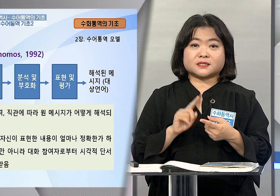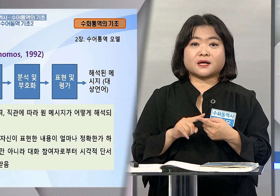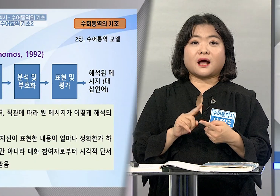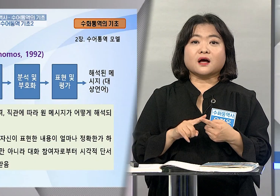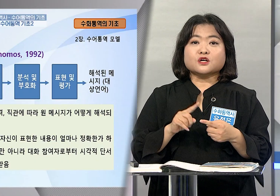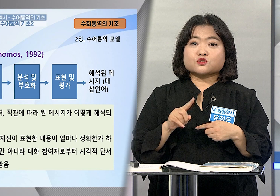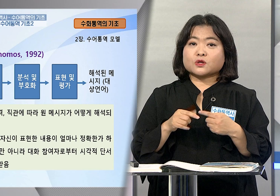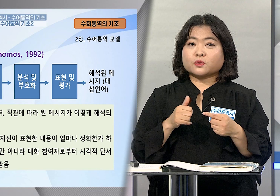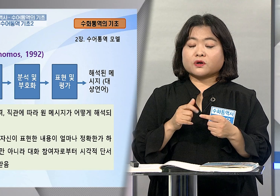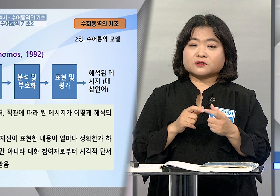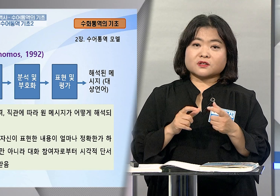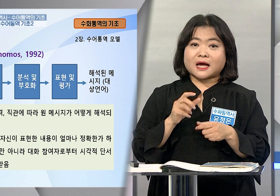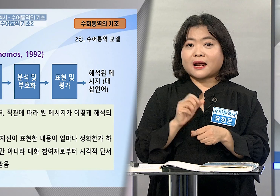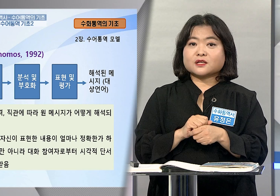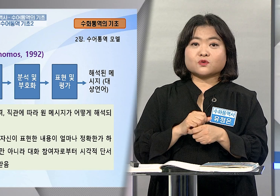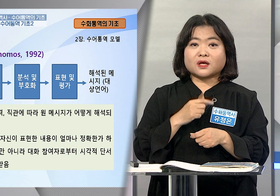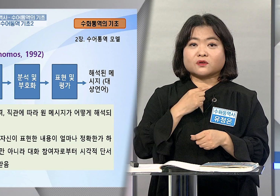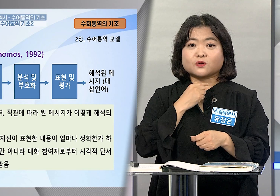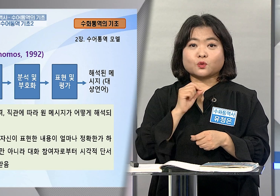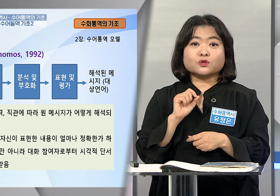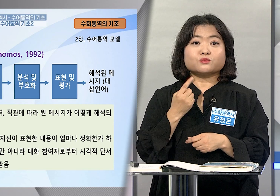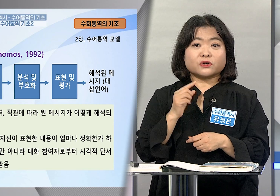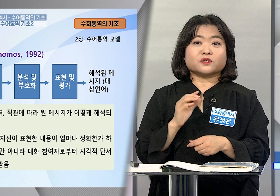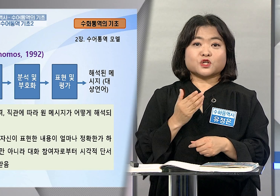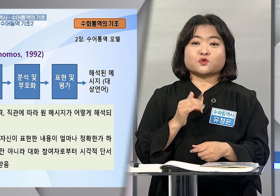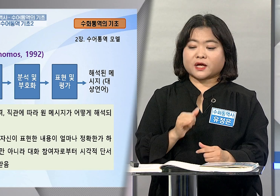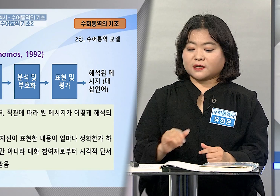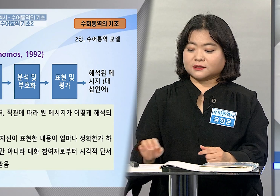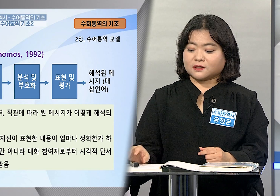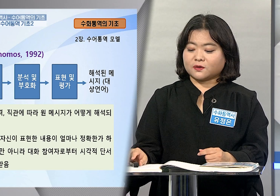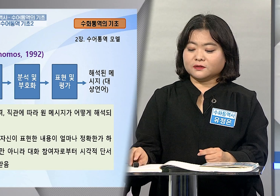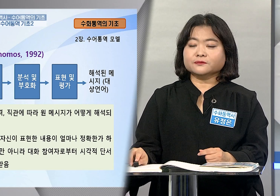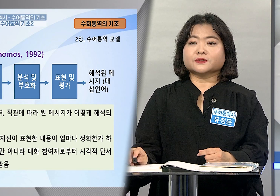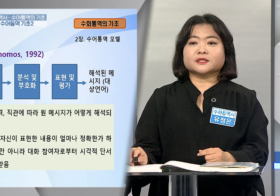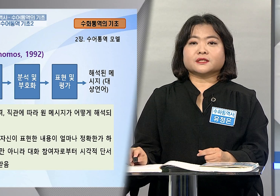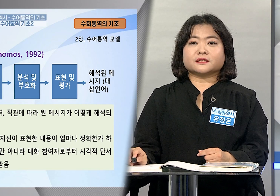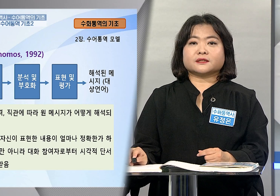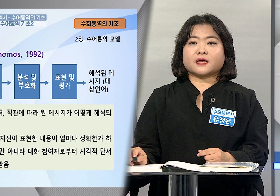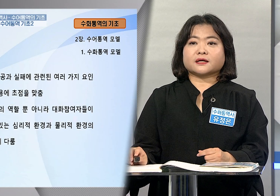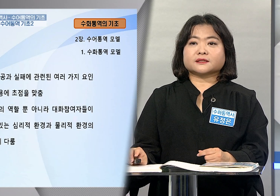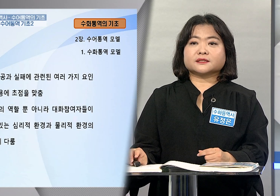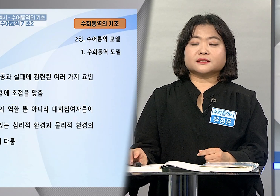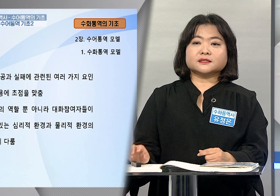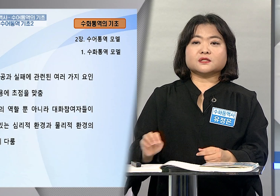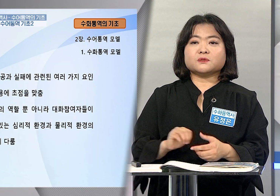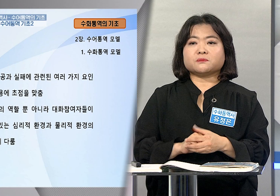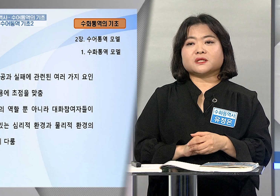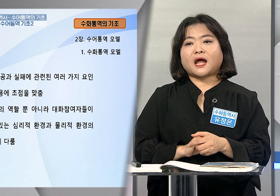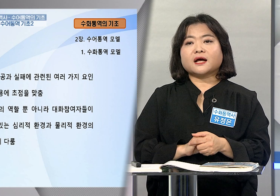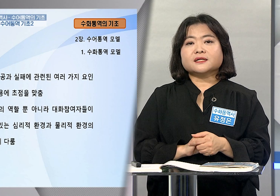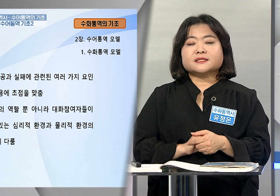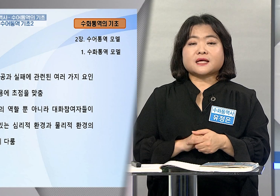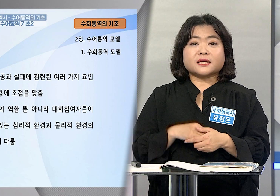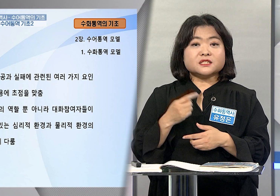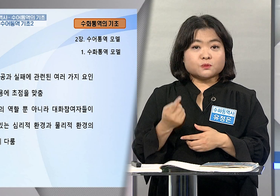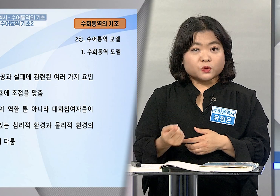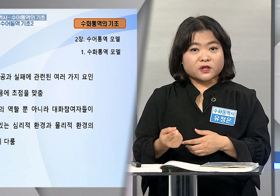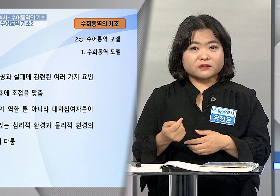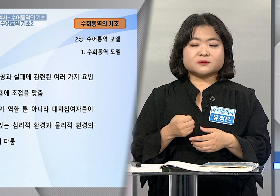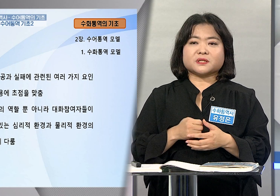자체가 수화 통역을 더 잘하기 위한 어떤 동기부여가 될 수가 있거든요. 네, 그 의미입니다. 자, 인지